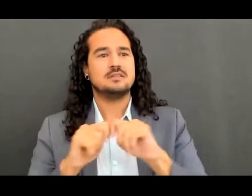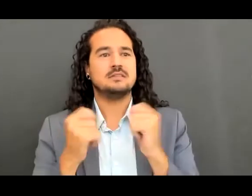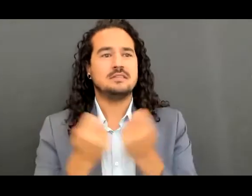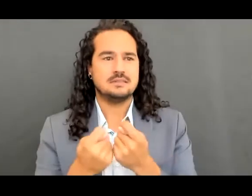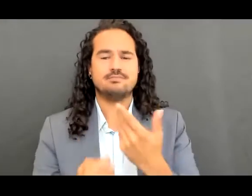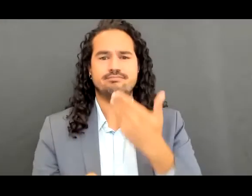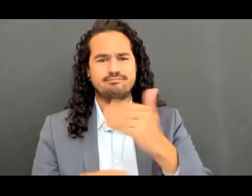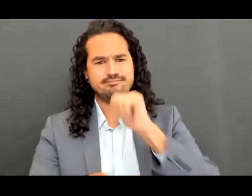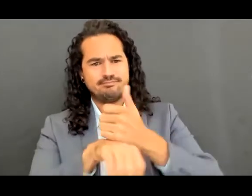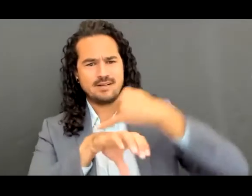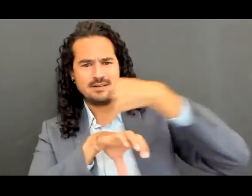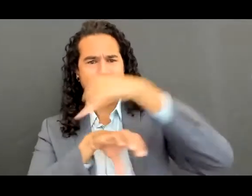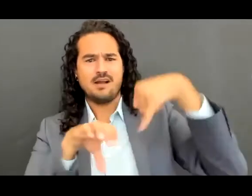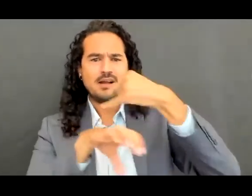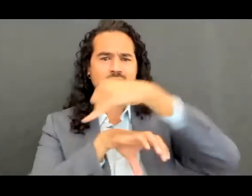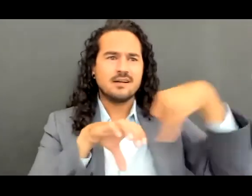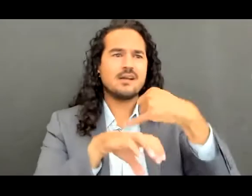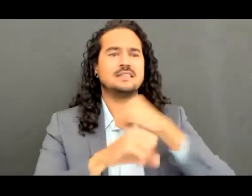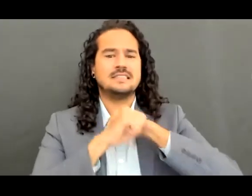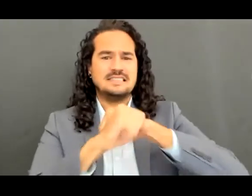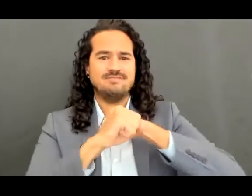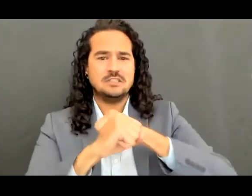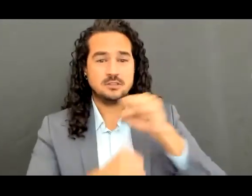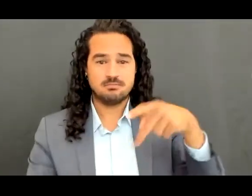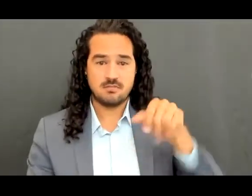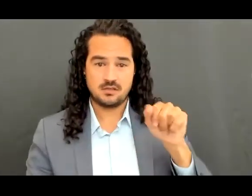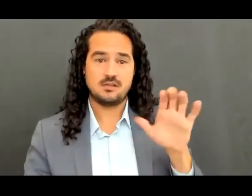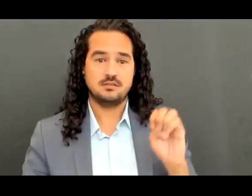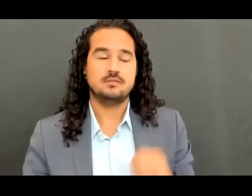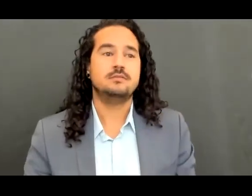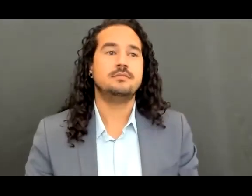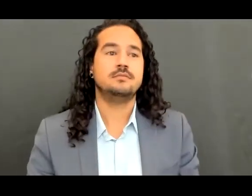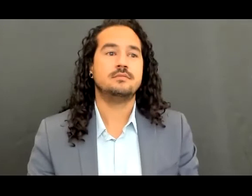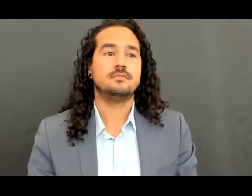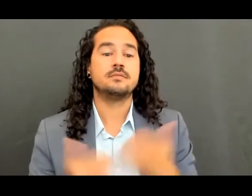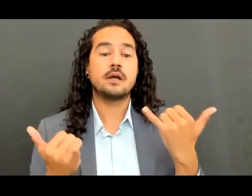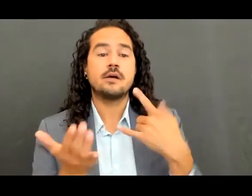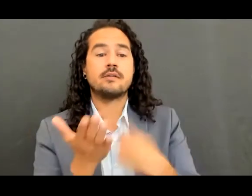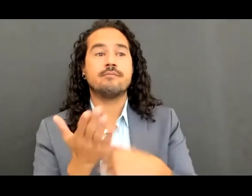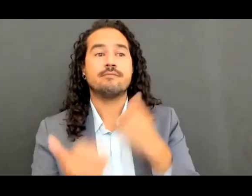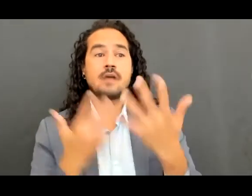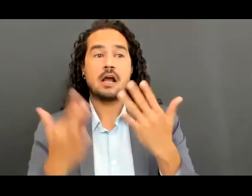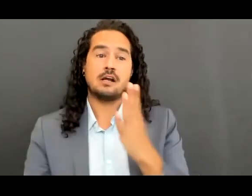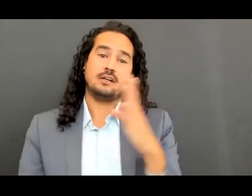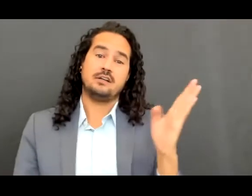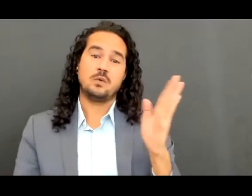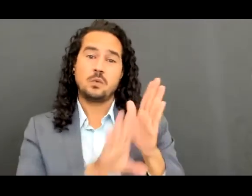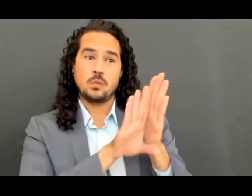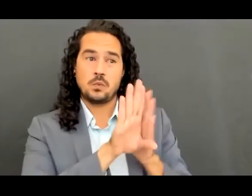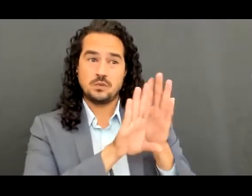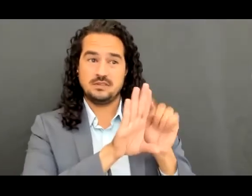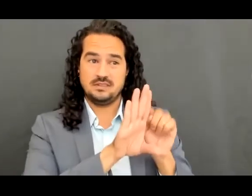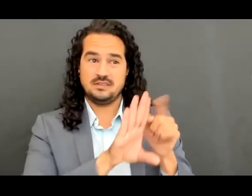muchos productos. Muchas gracias a la gente. Bueno, en cuestión del incendio, vamos a empezar acá, en la parte